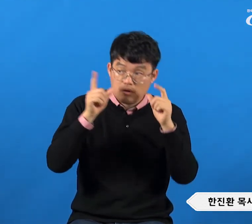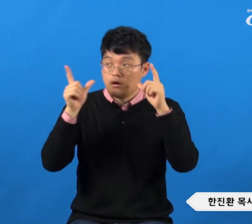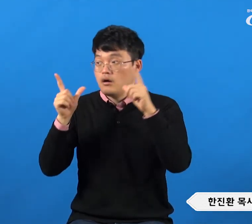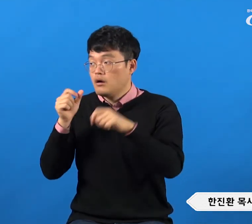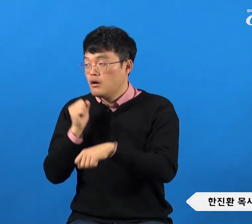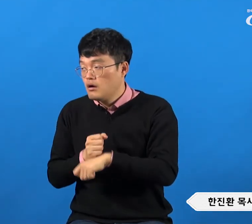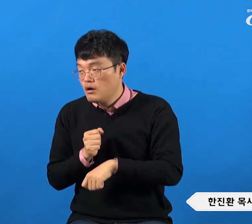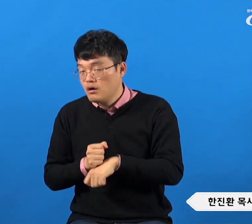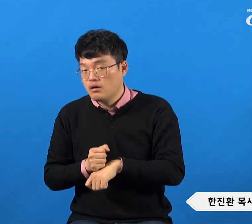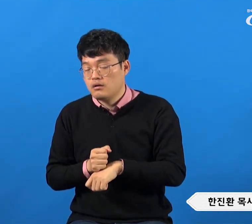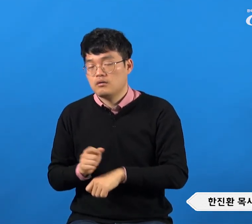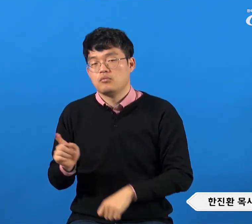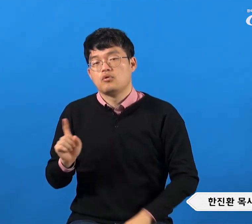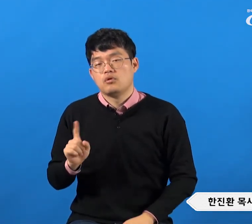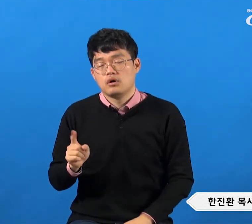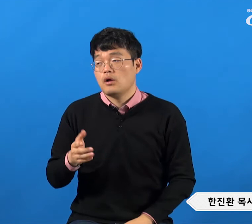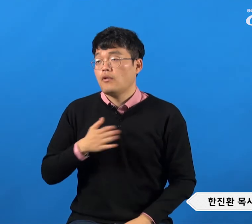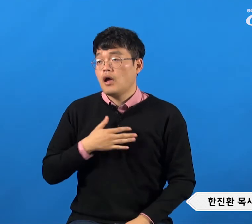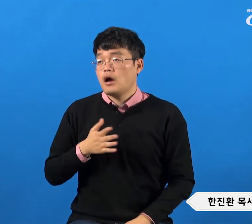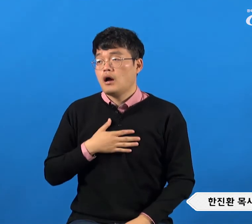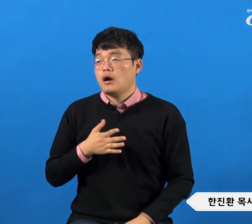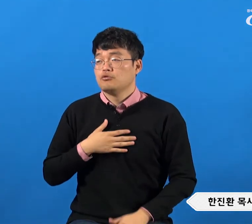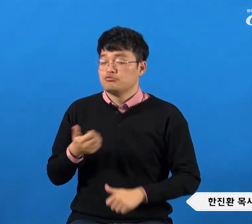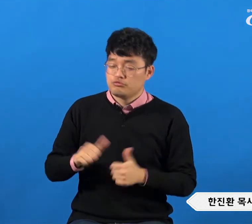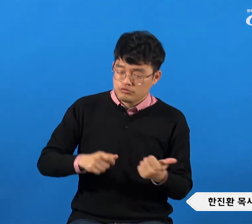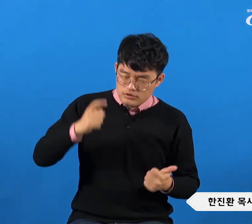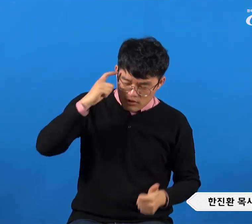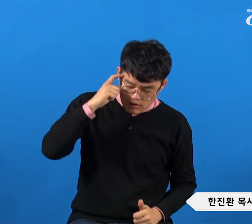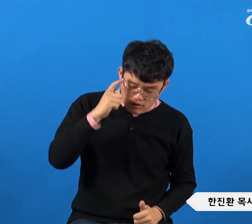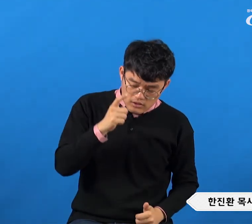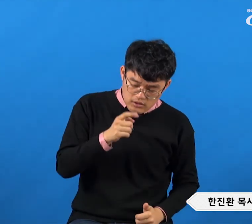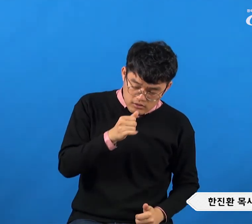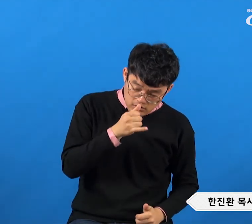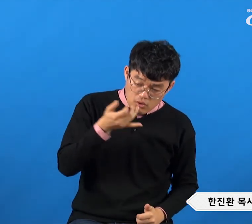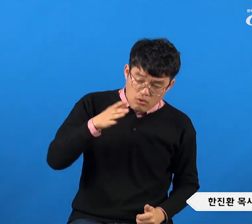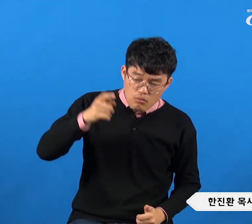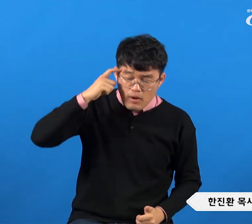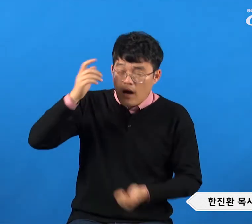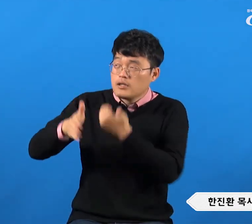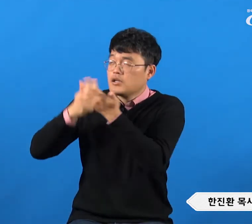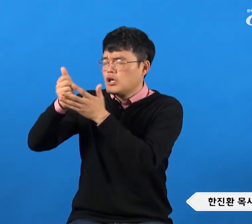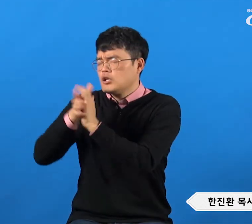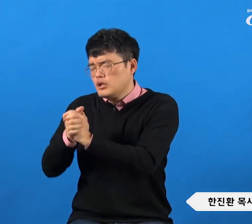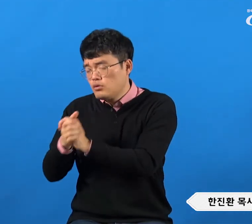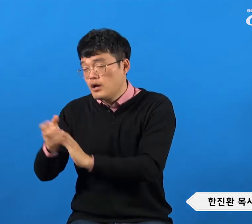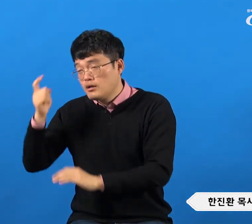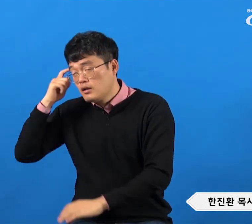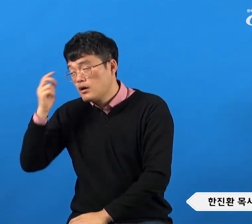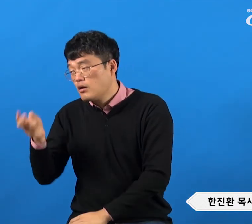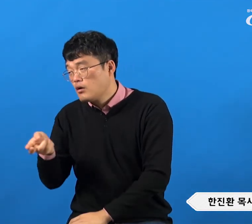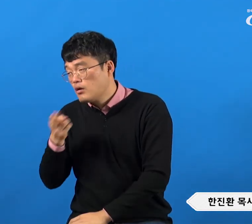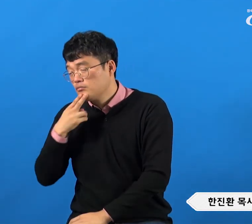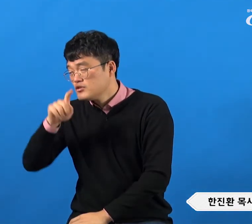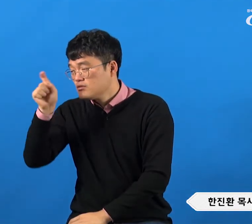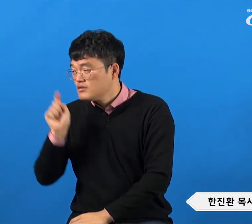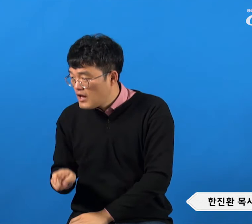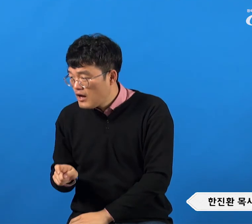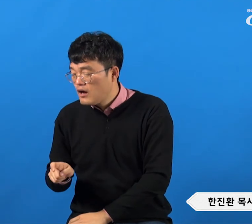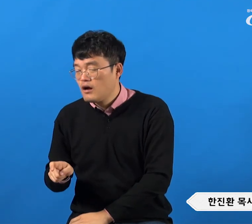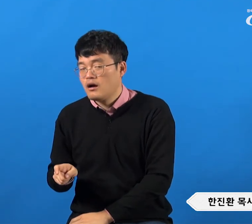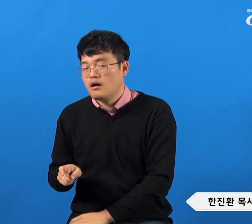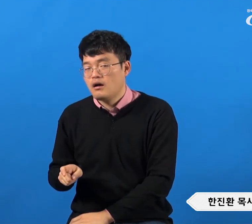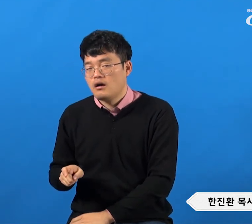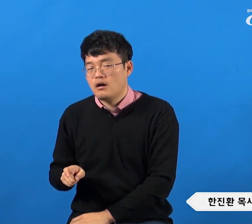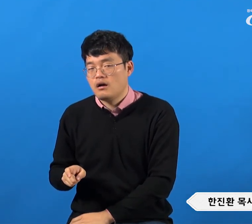정신이 번쩍 들었습니다. 내가 죽을 생각은 하면서도 왜 하나님께 기도할 생각은 못했던가?